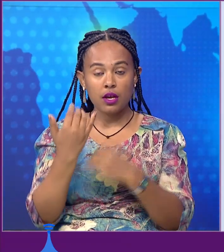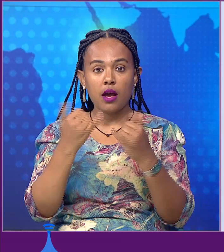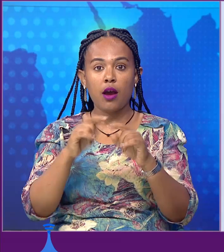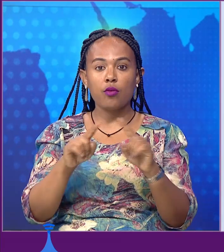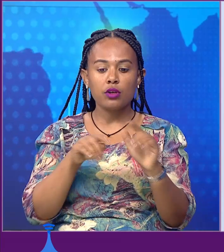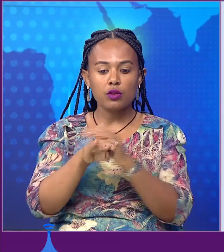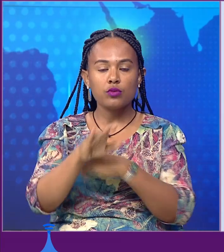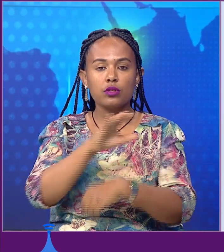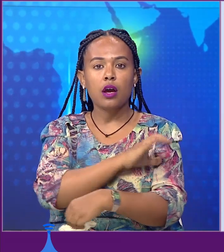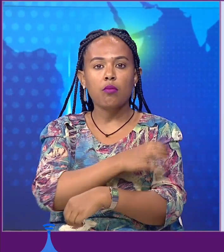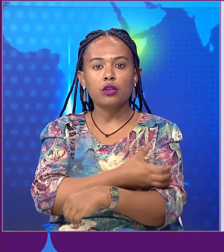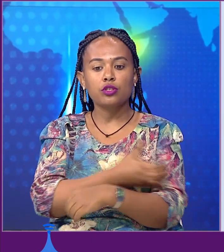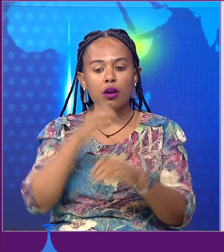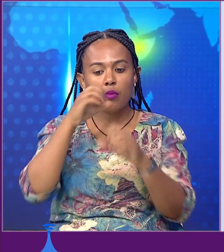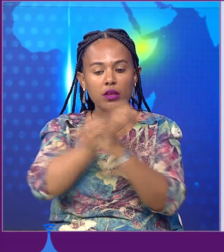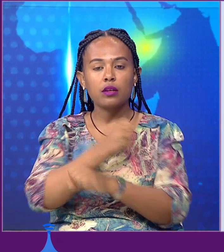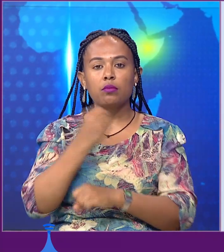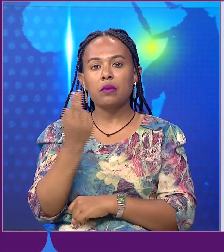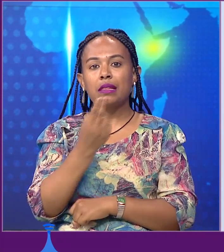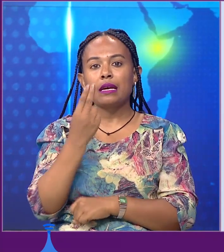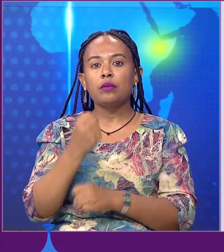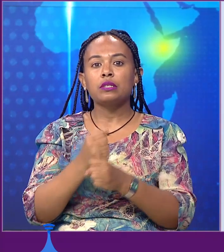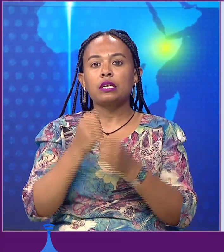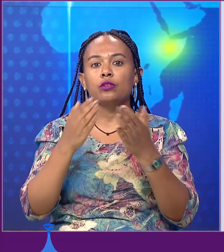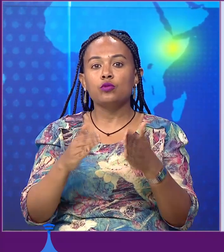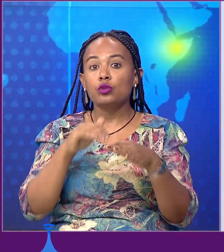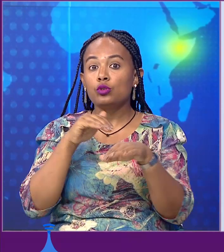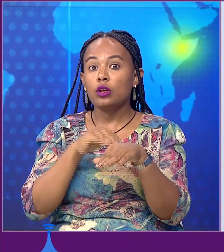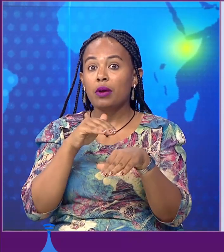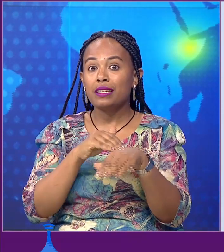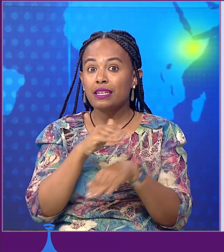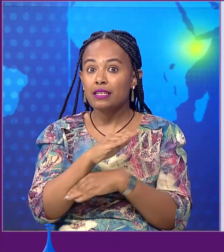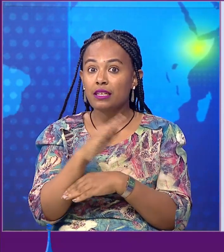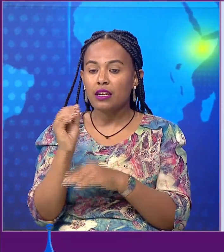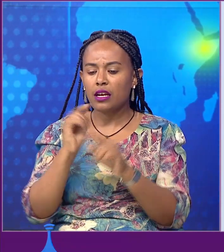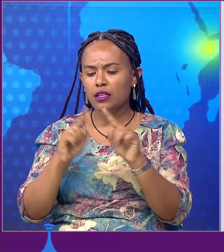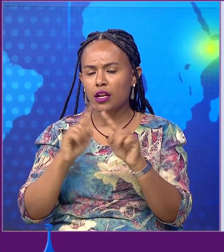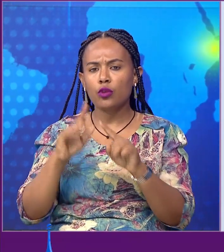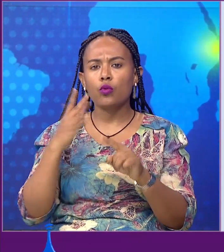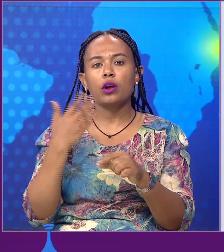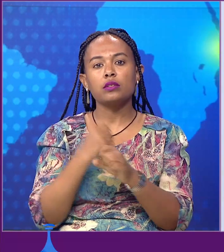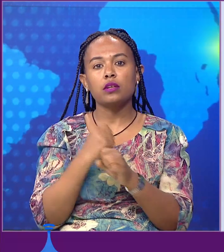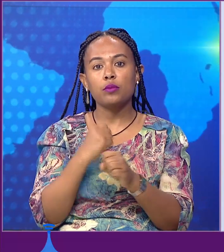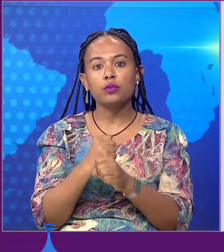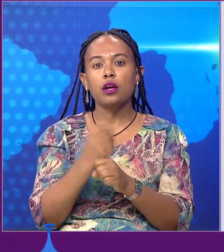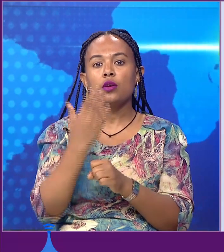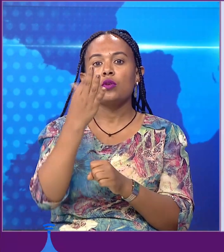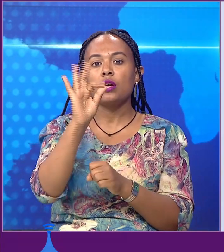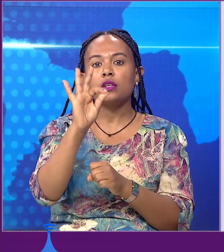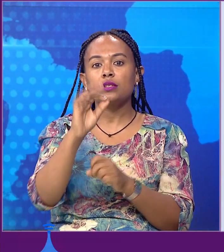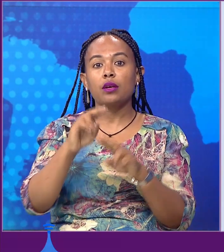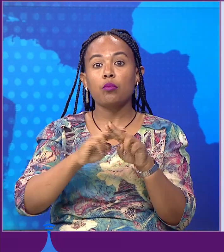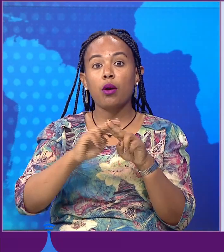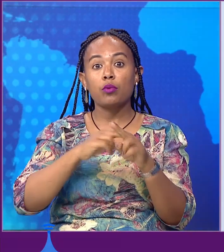የውስጥ አቅማችን ማጠን በመጠቀም ሰራተኞቻችን በማነሳሳትና የተለያዩ አይነት ስራዎችን በመስራት ወደ 19 ባቡር ለማድረስ